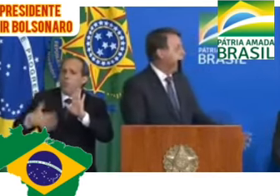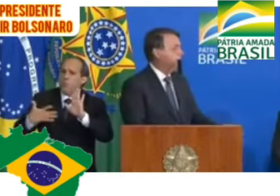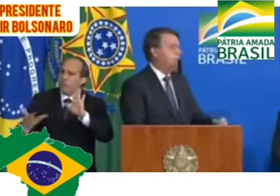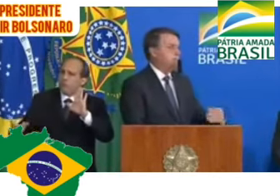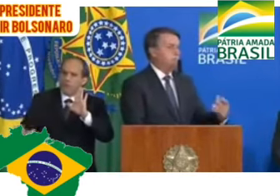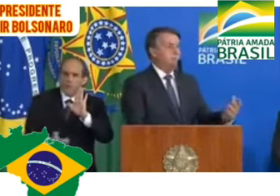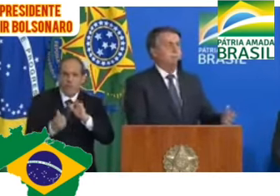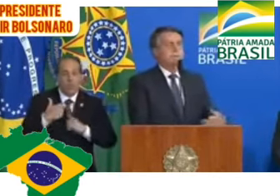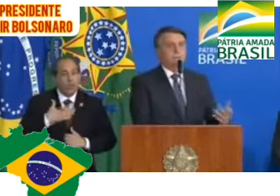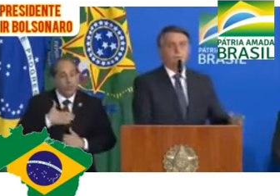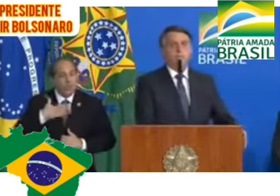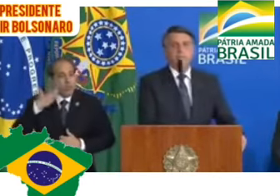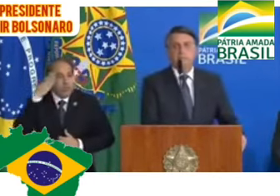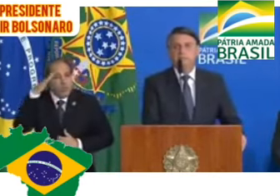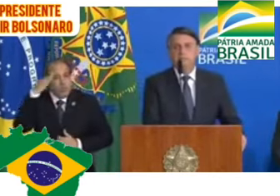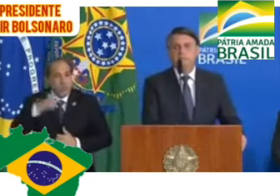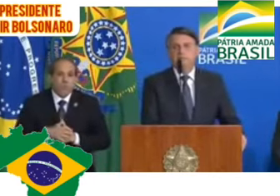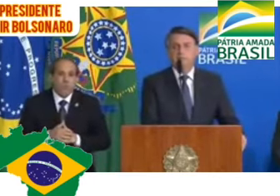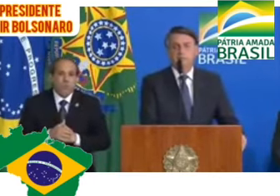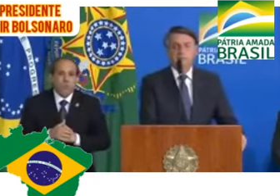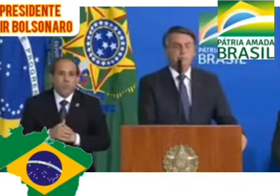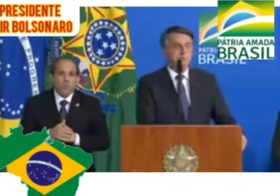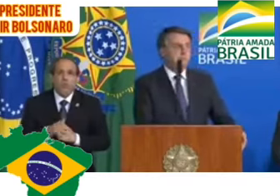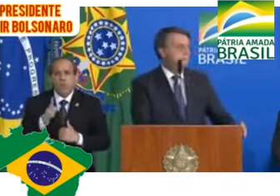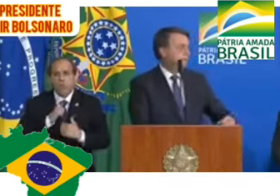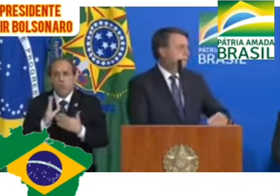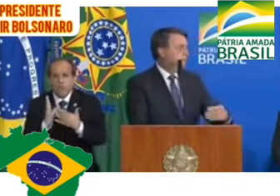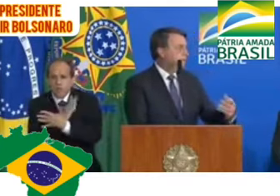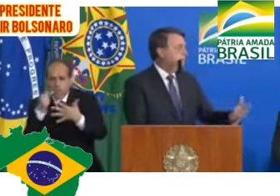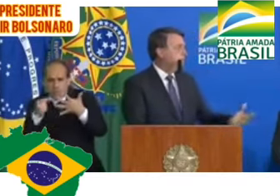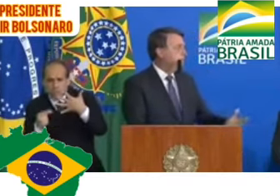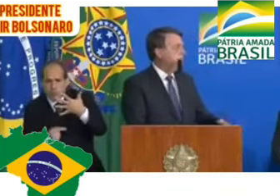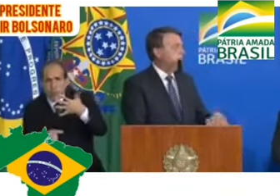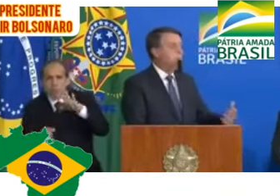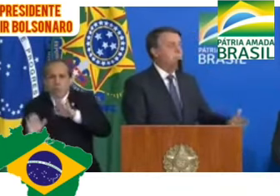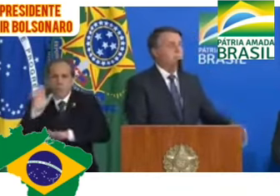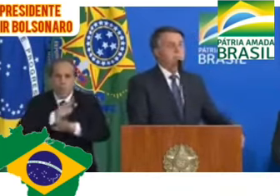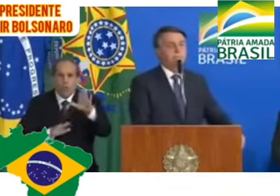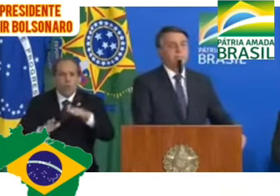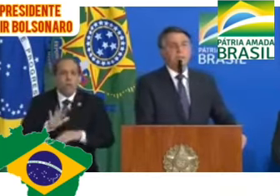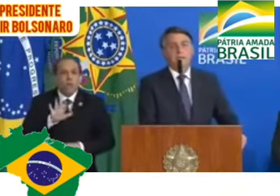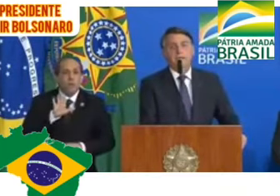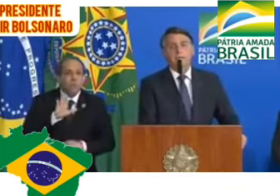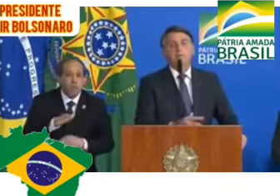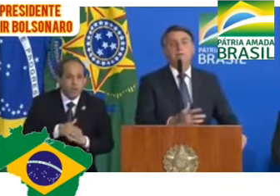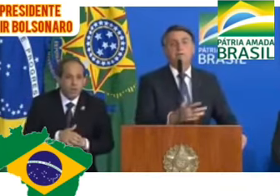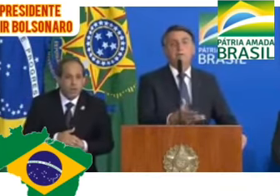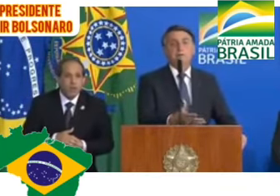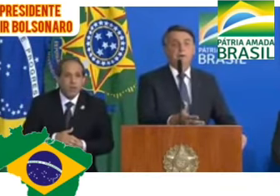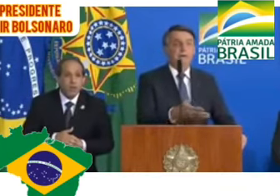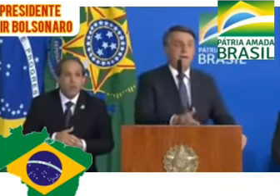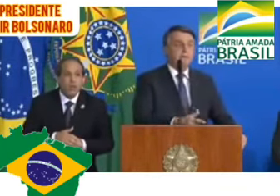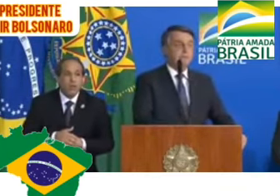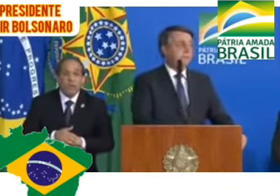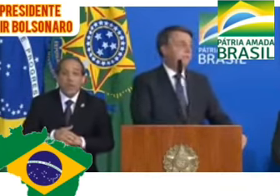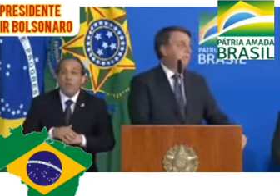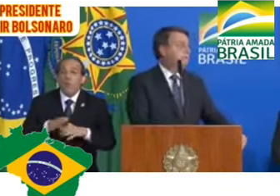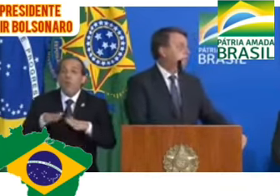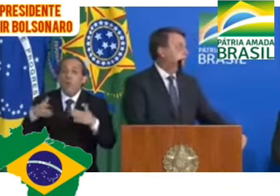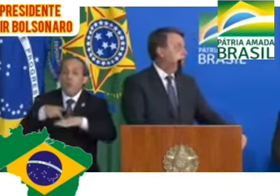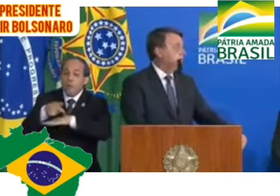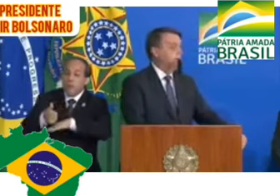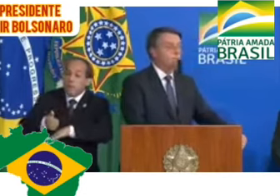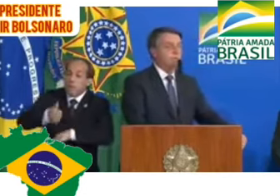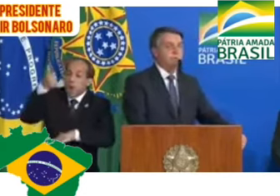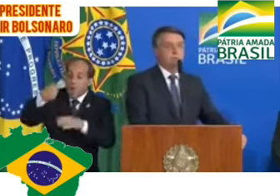No meu entender, guardando-se as devidas proporções, não vi no mundo quem enfrentou melhor esta